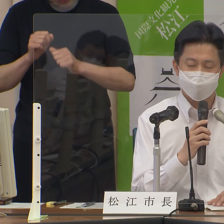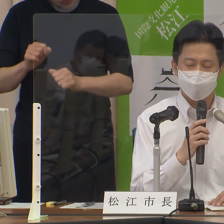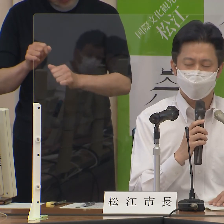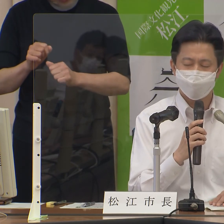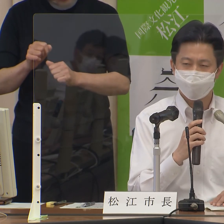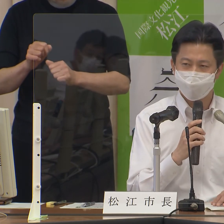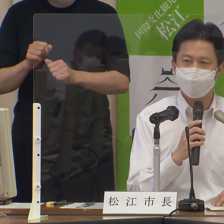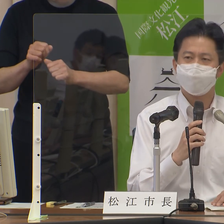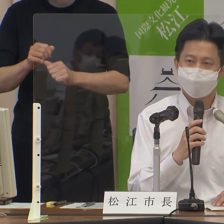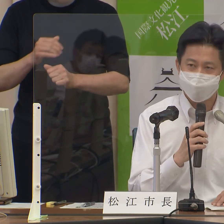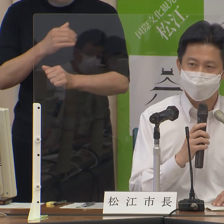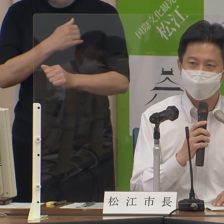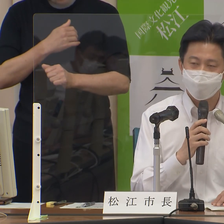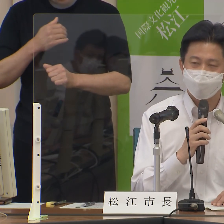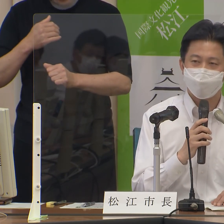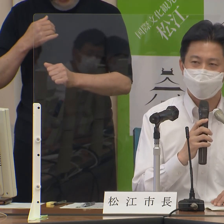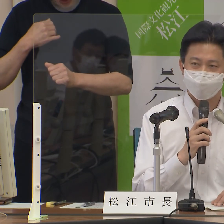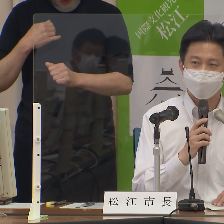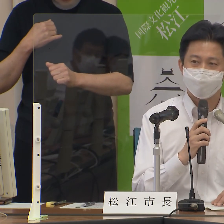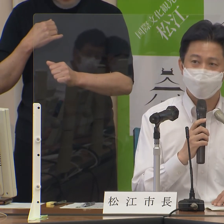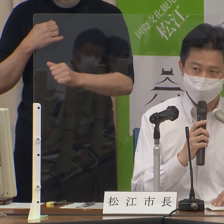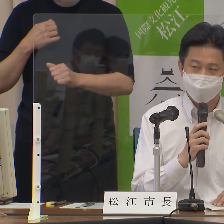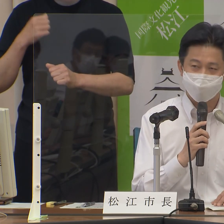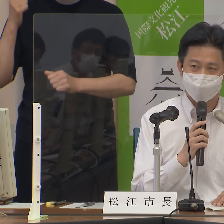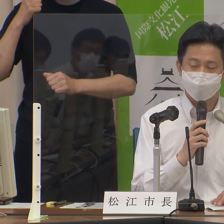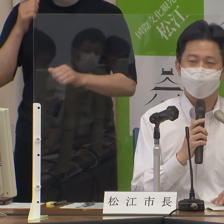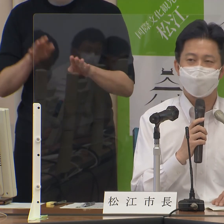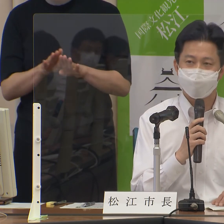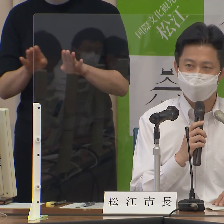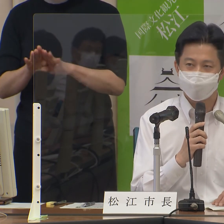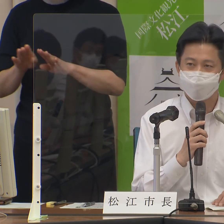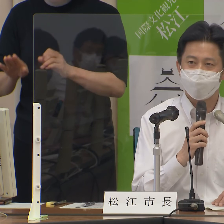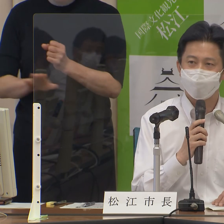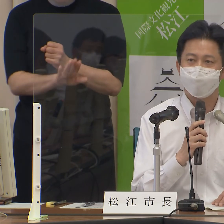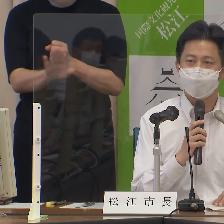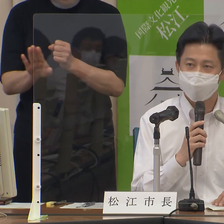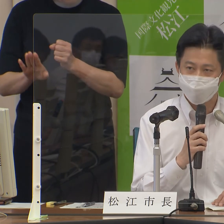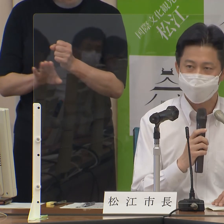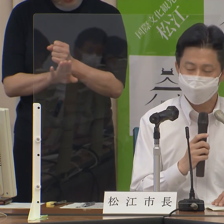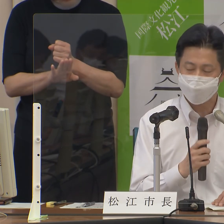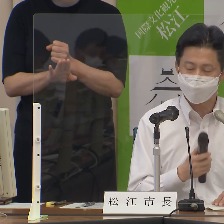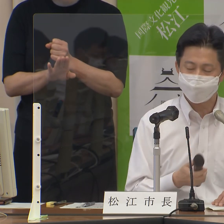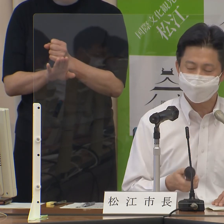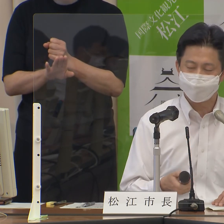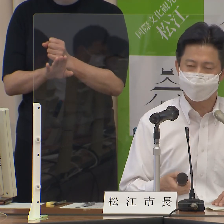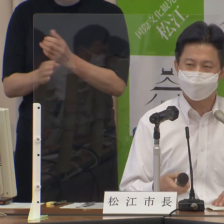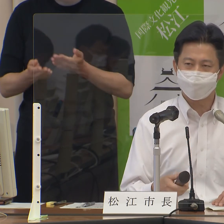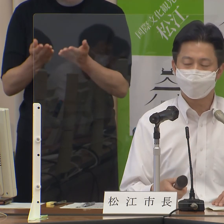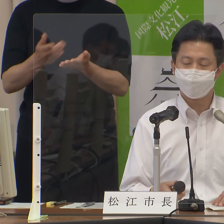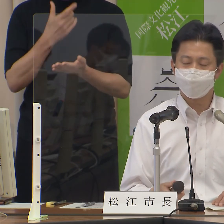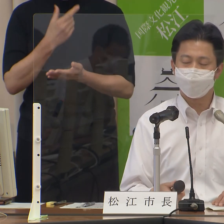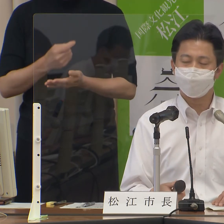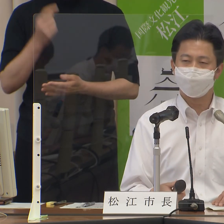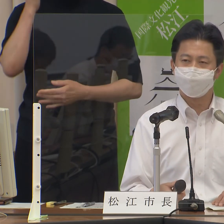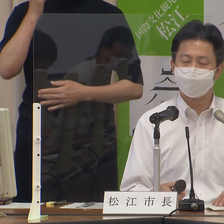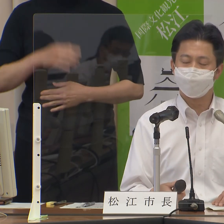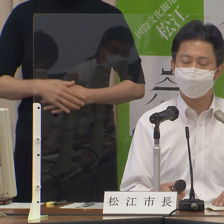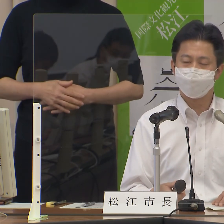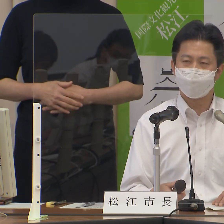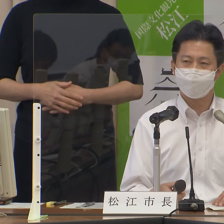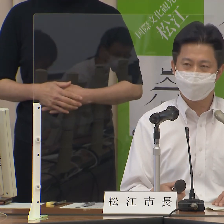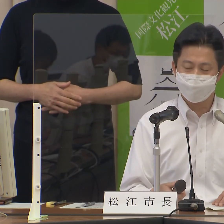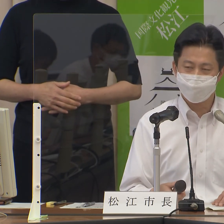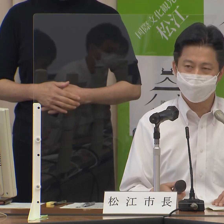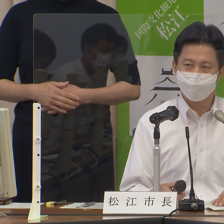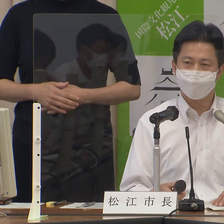った機会は損なわないようにですね、両立を図るべく環境を整えていきたいというふうな思いでございます。 わかりました。ありが